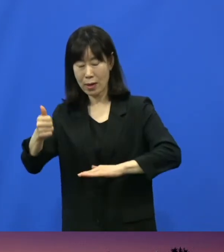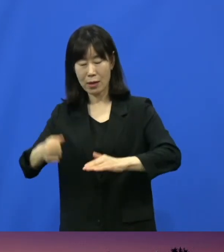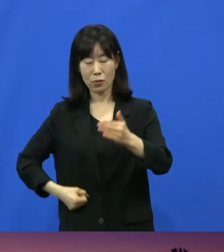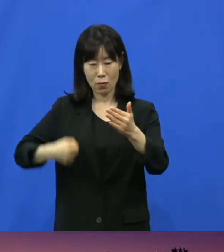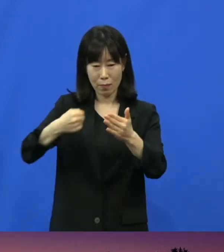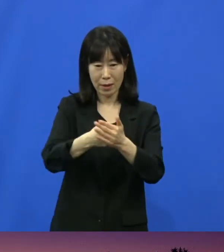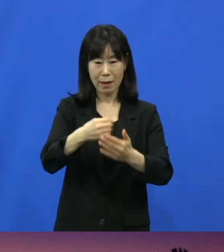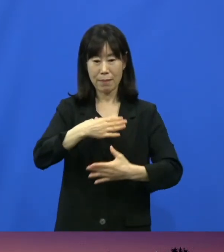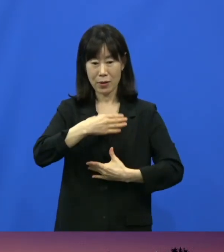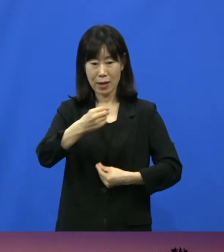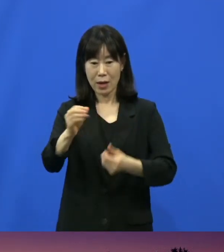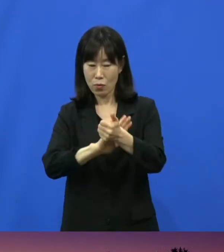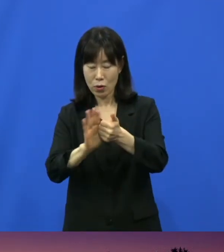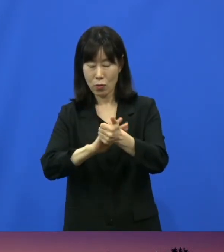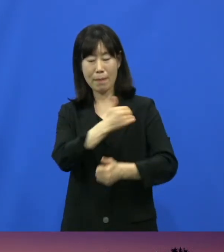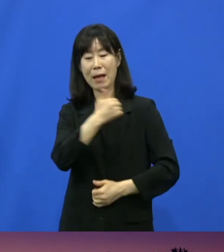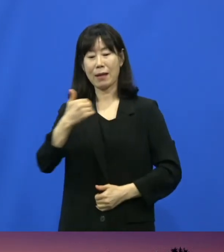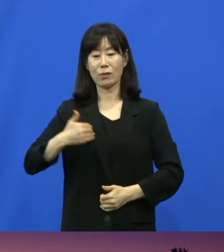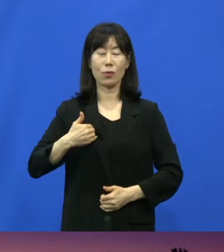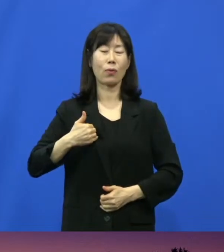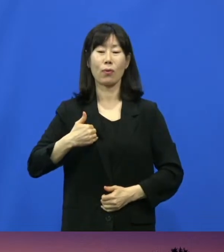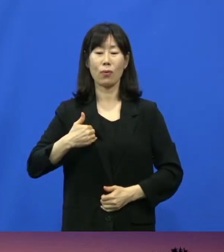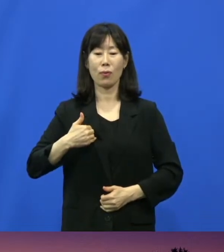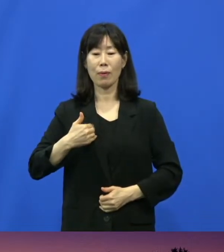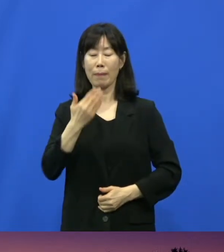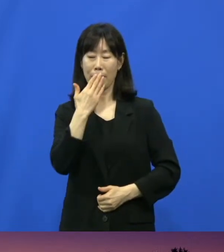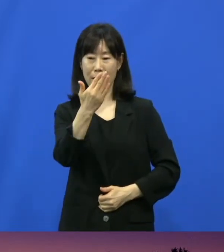평안과 안식과 만족을 얻게 됩니다.